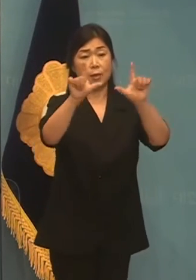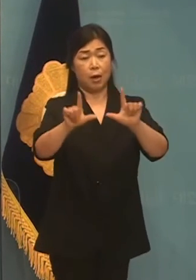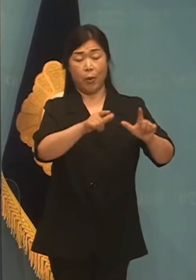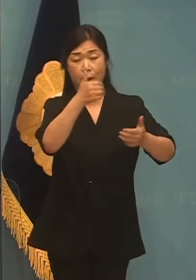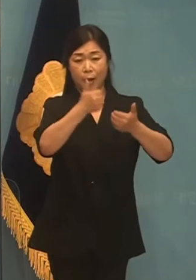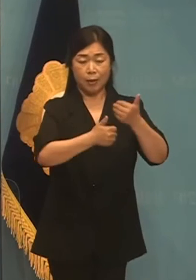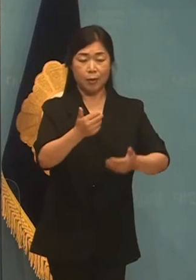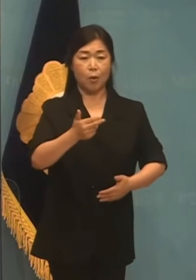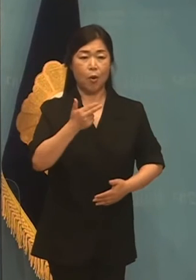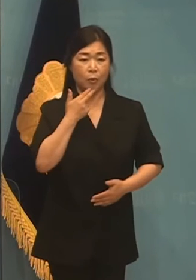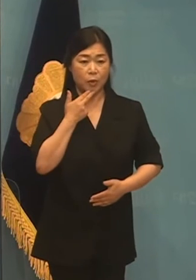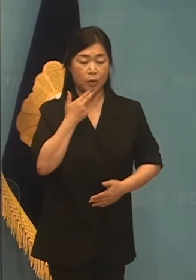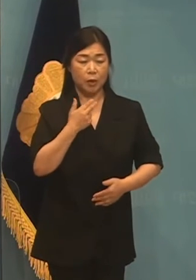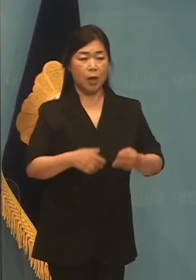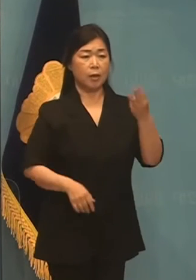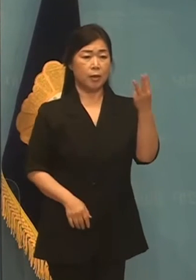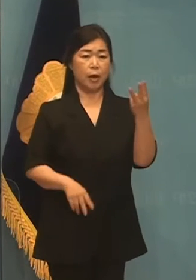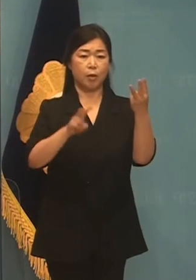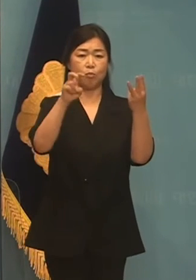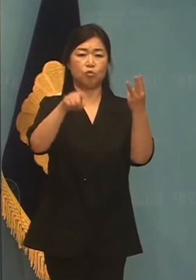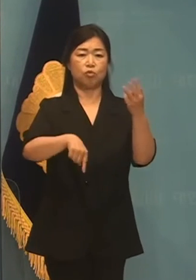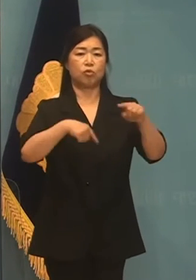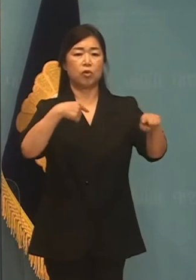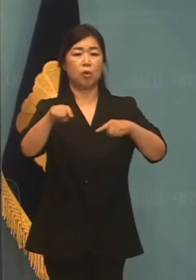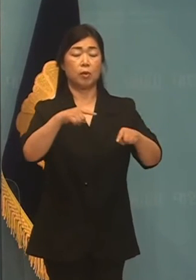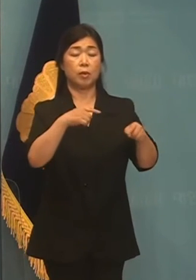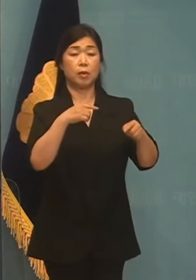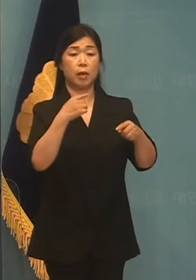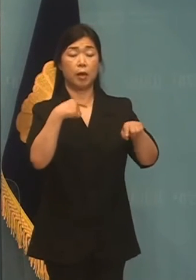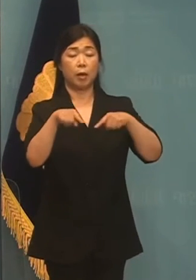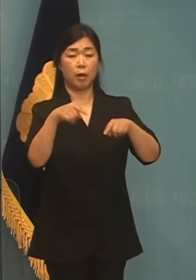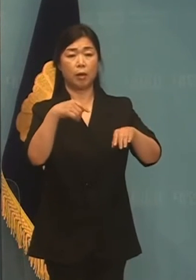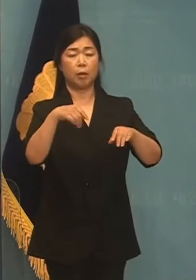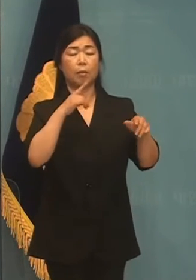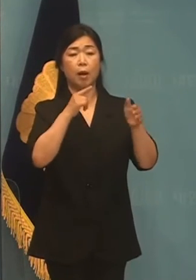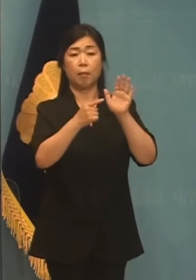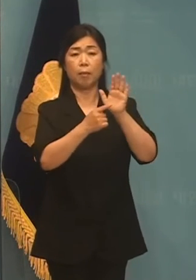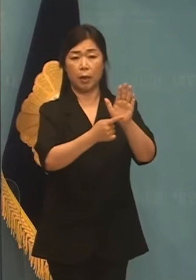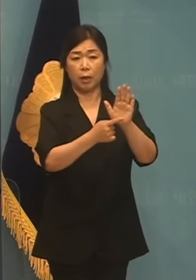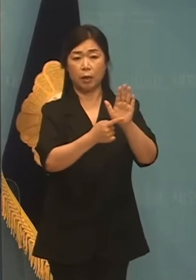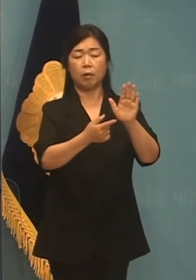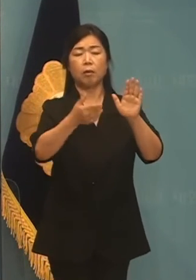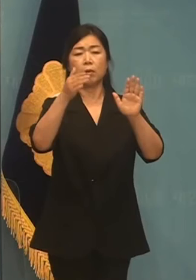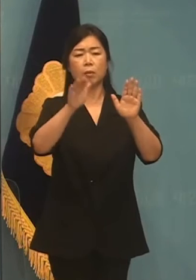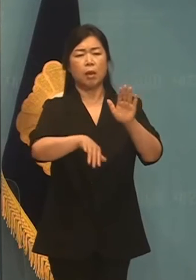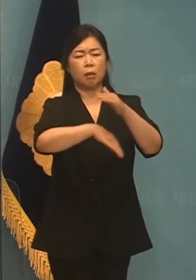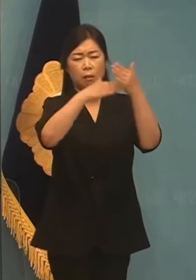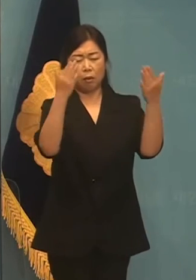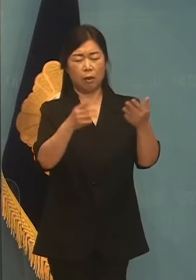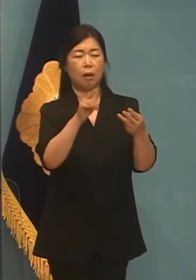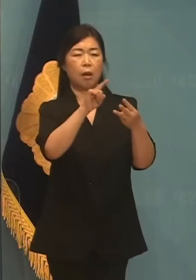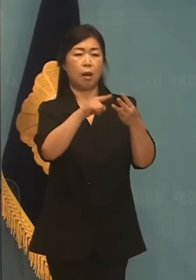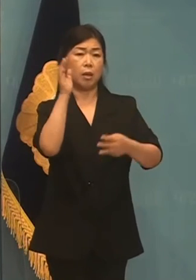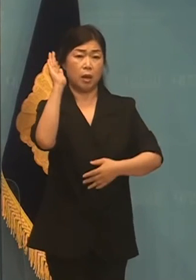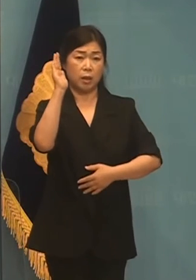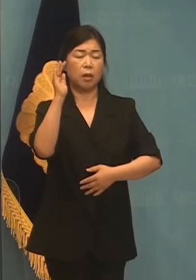없는 산무 정책이라고 밝힌 바 있습니다. 모두가 거짓말입니다.